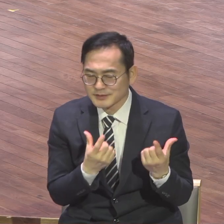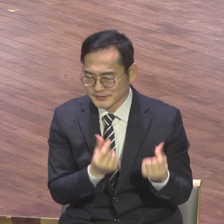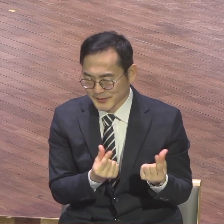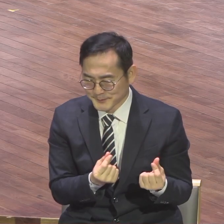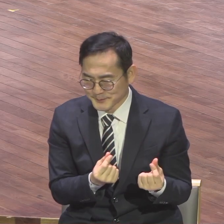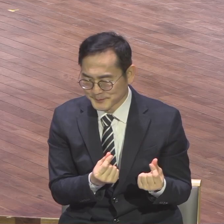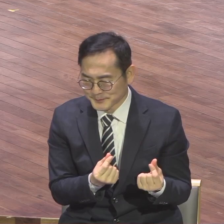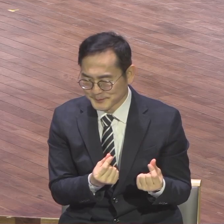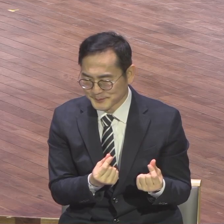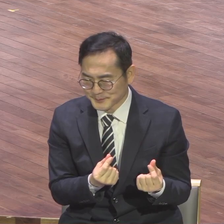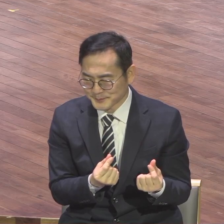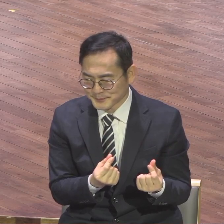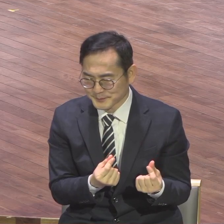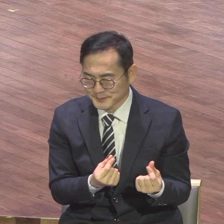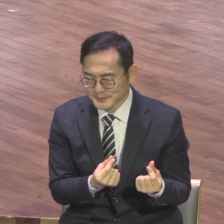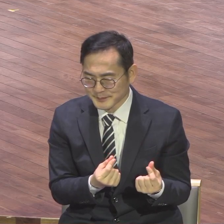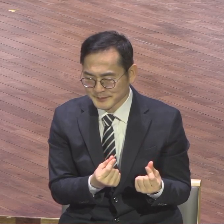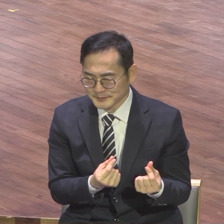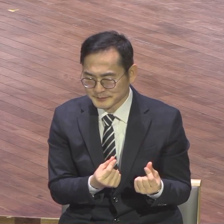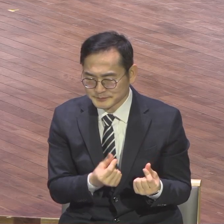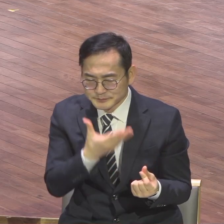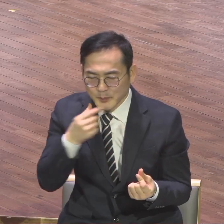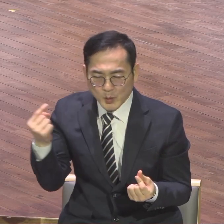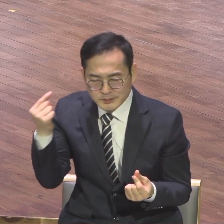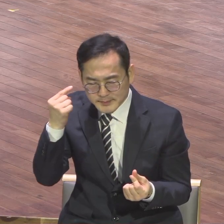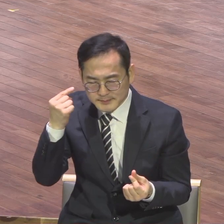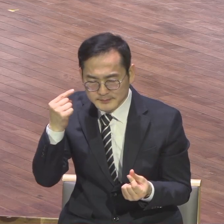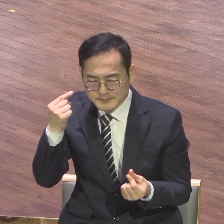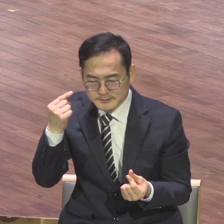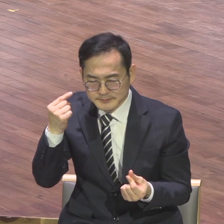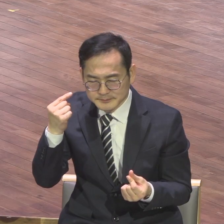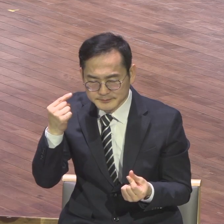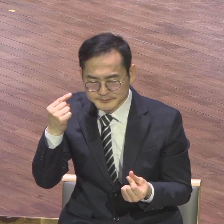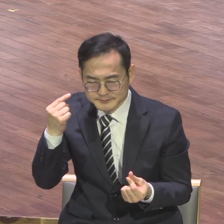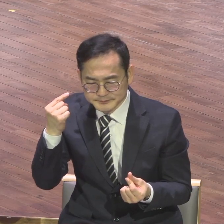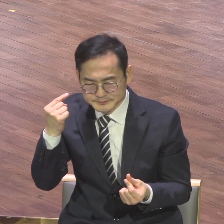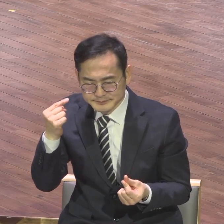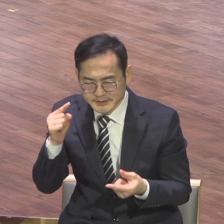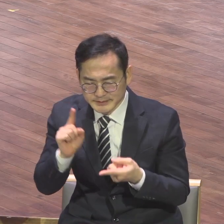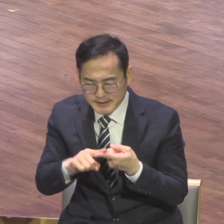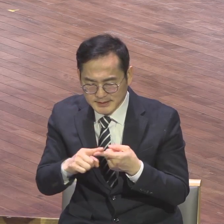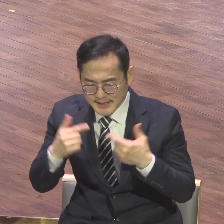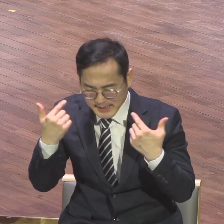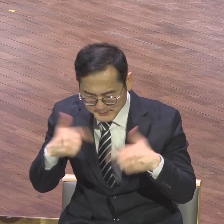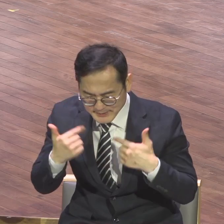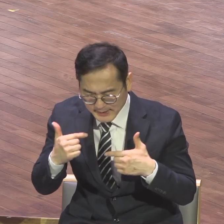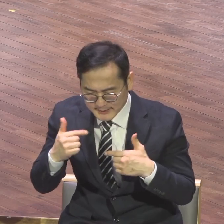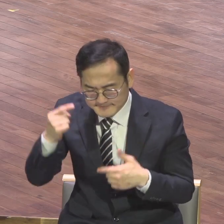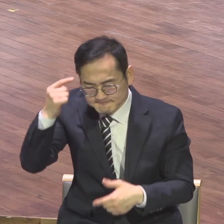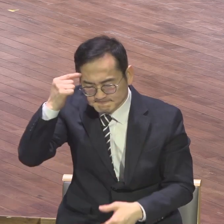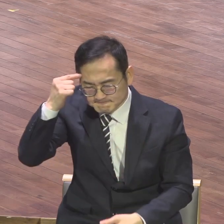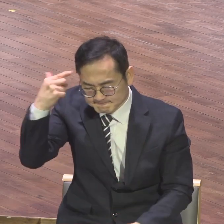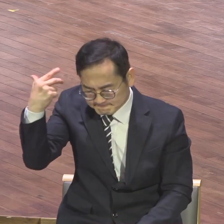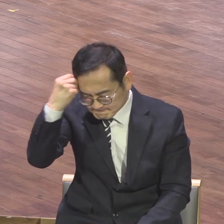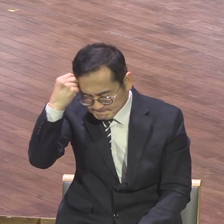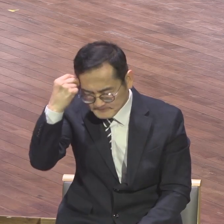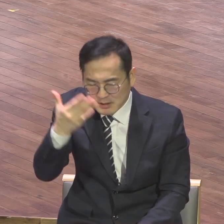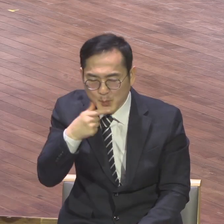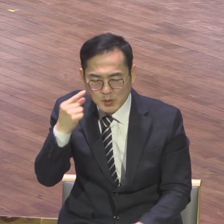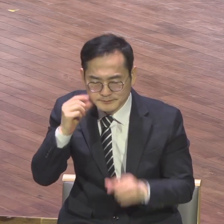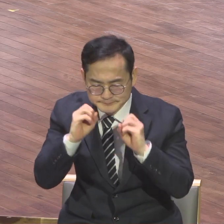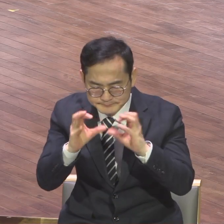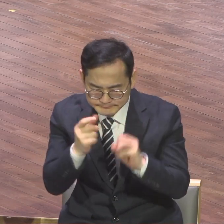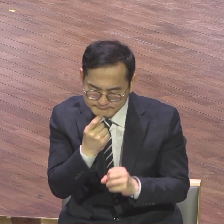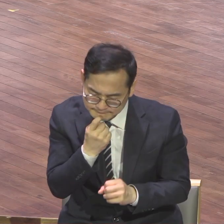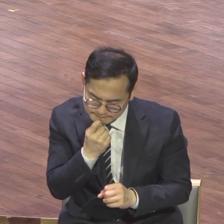복음의 이 정말 생각이 끊임없이 날마다 새롭게 복음 속에 들어가게 하여